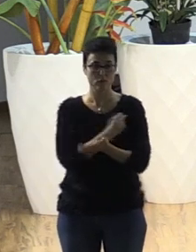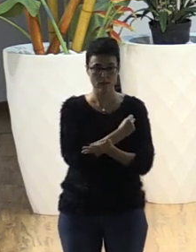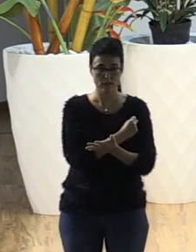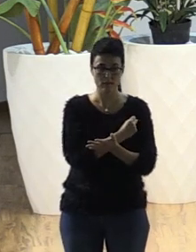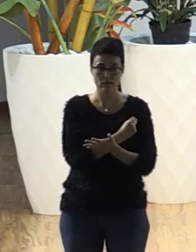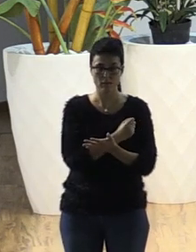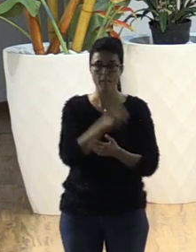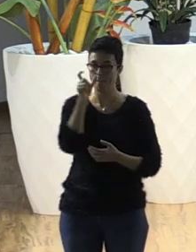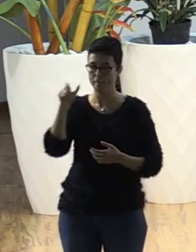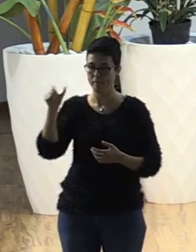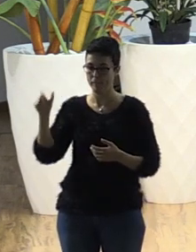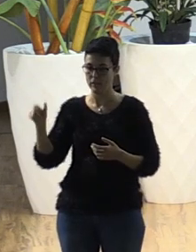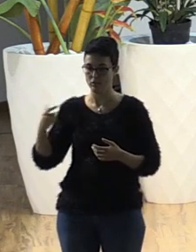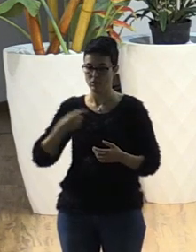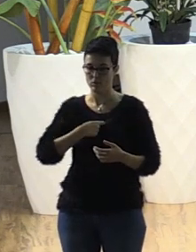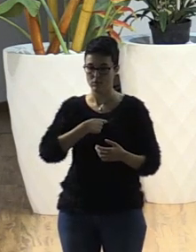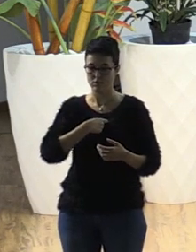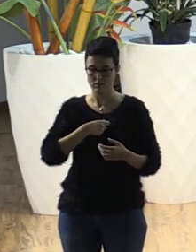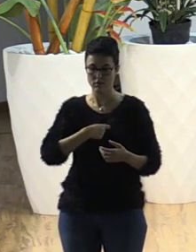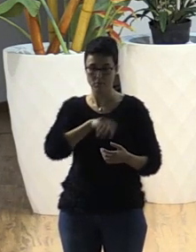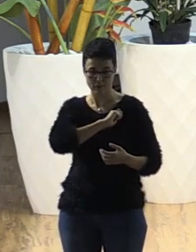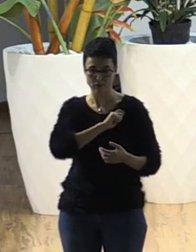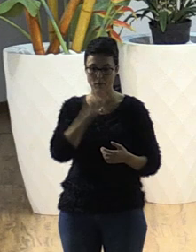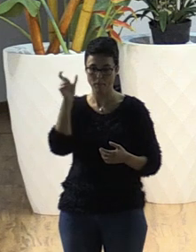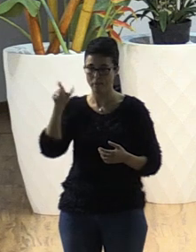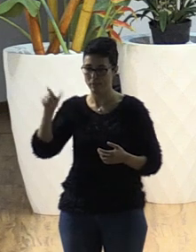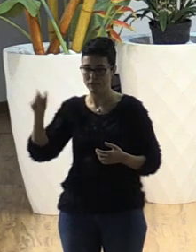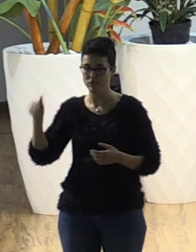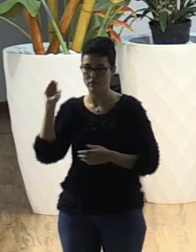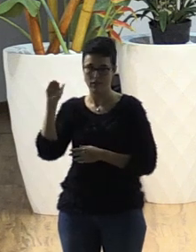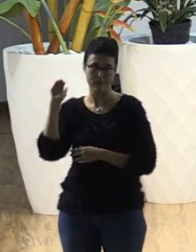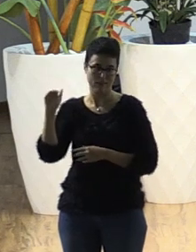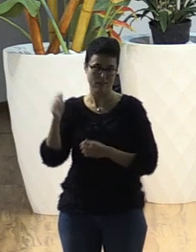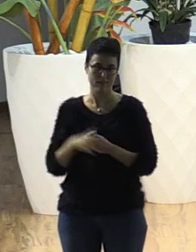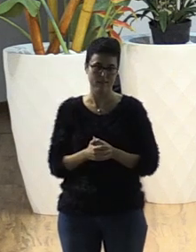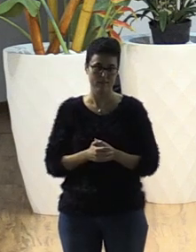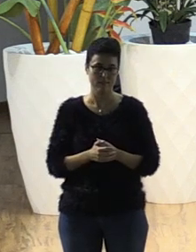personas inmigrantes, el 13%, que había crecido en el último año el